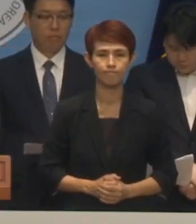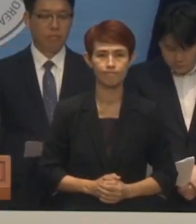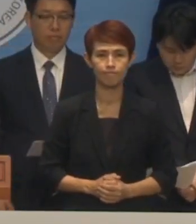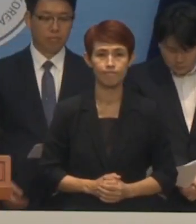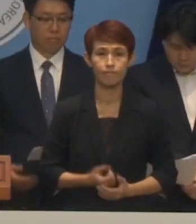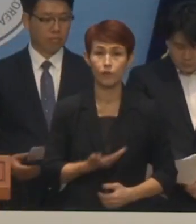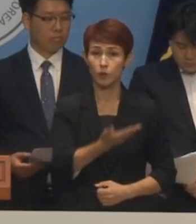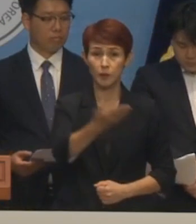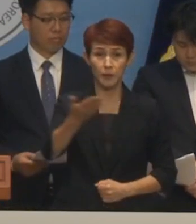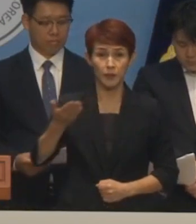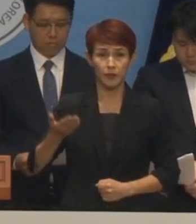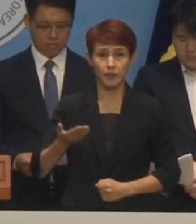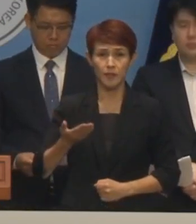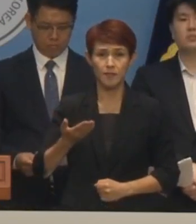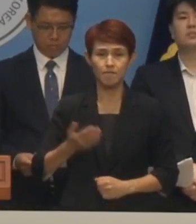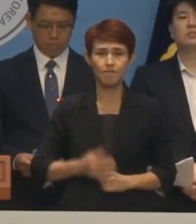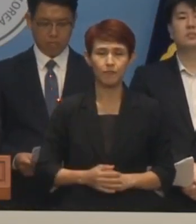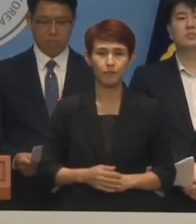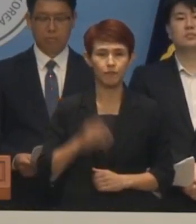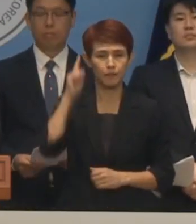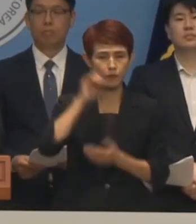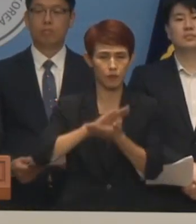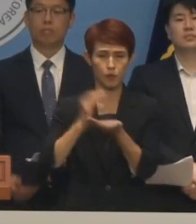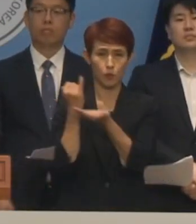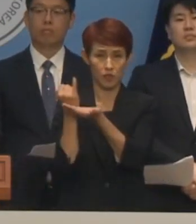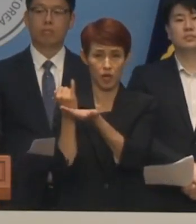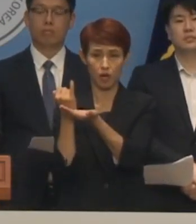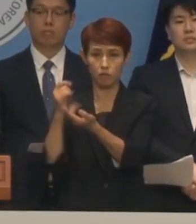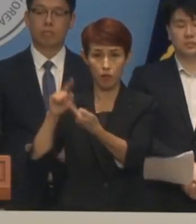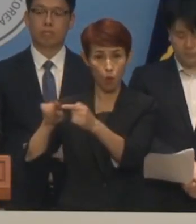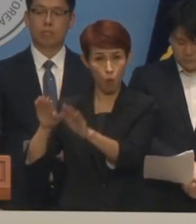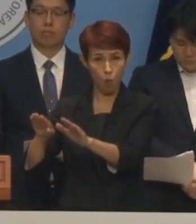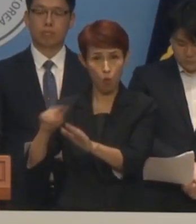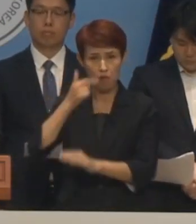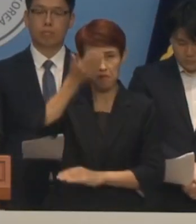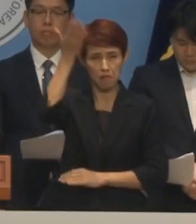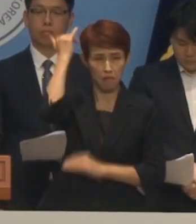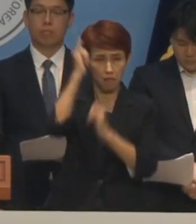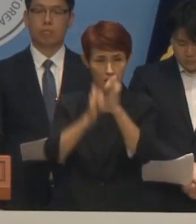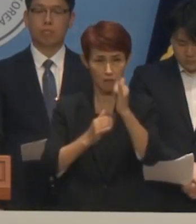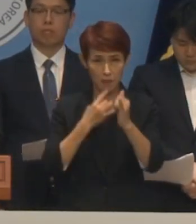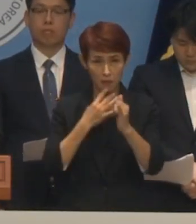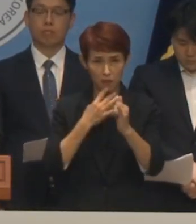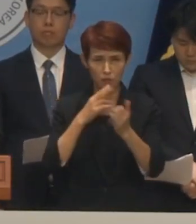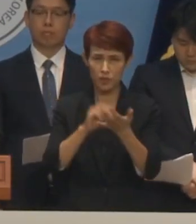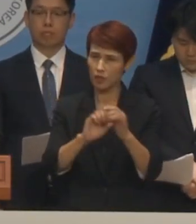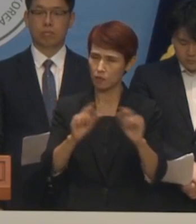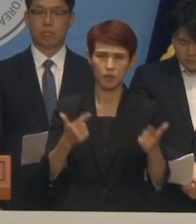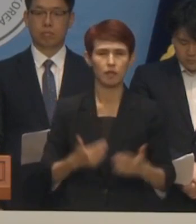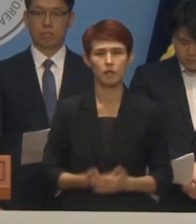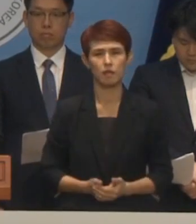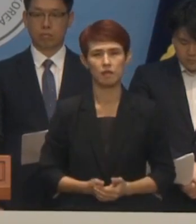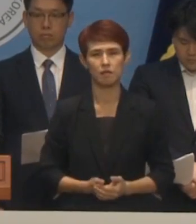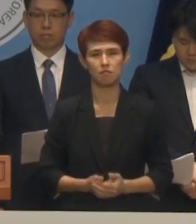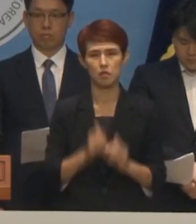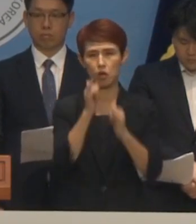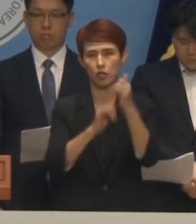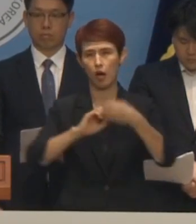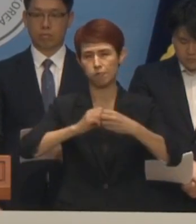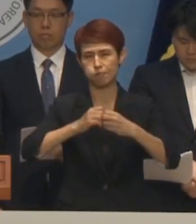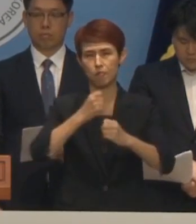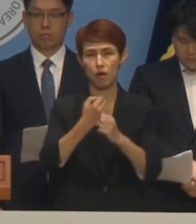네, 국민 여러분, 소녀상 존치는 그저 과거의 문제가 아닙니다. 과거를 지우기 위해 총력을 다하는